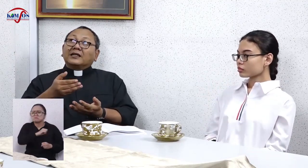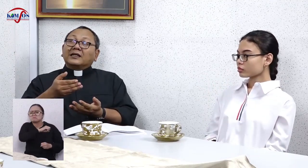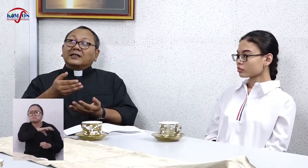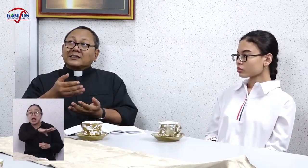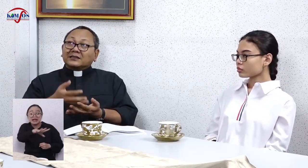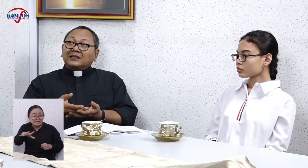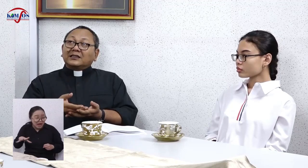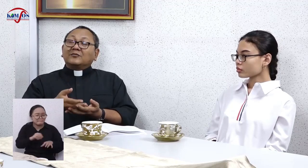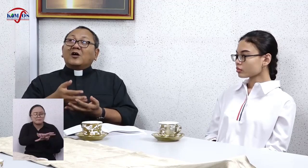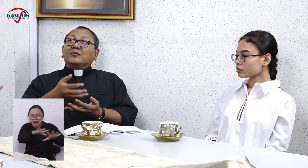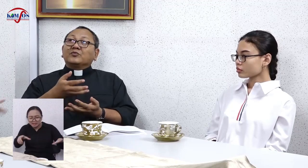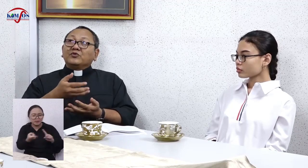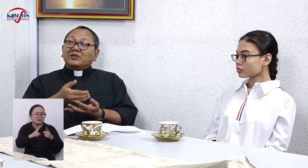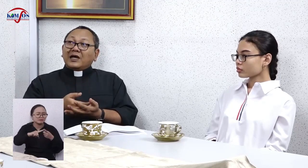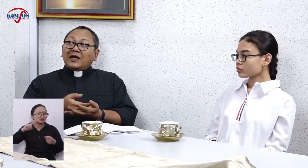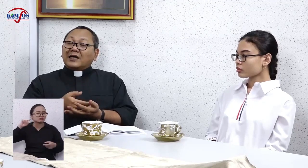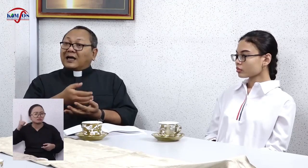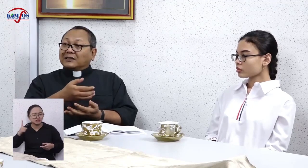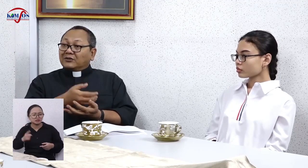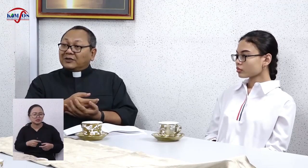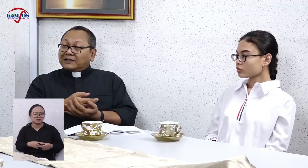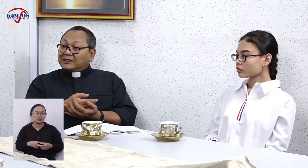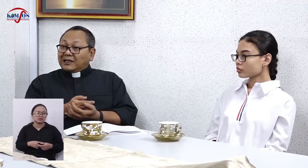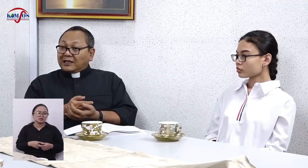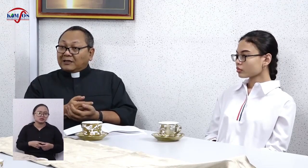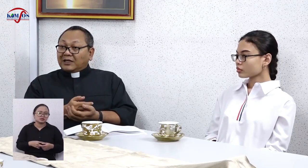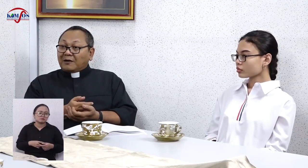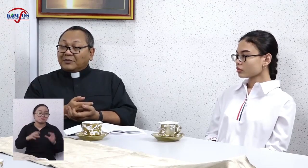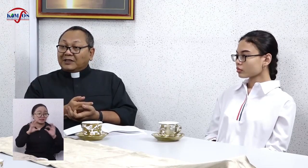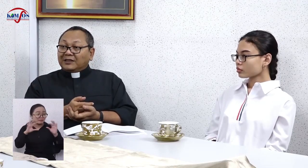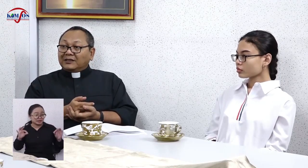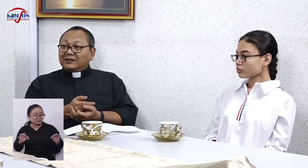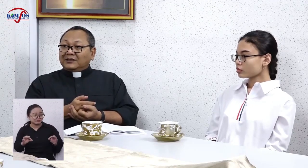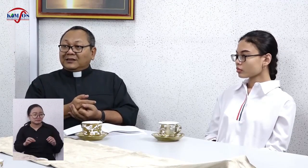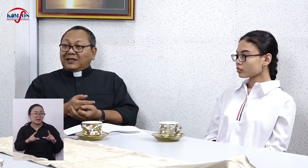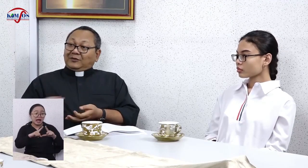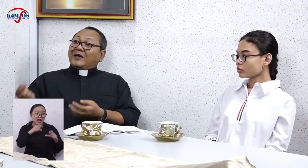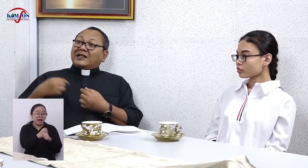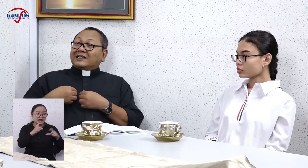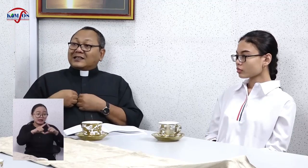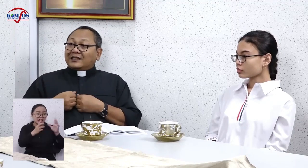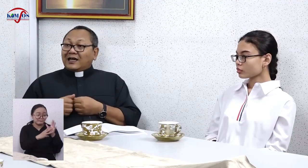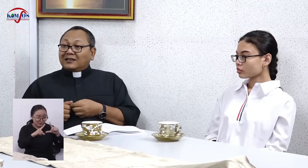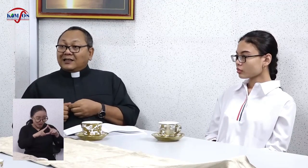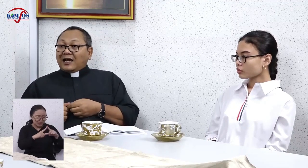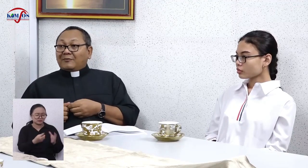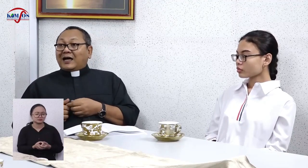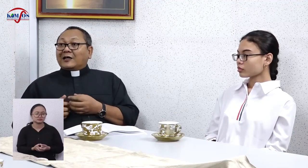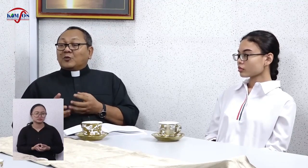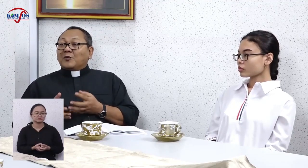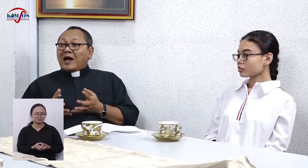yang Kristen maupun Buddha yang Katolik tidak ada yang mendampingi lalu menawarkan ke saya